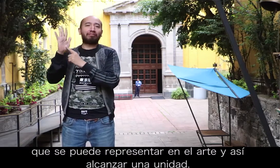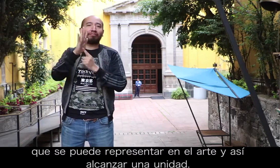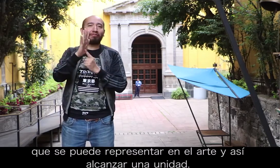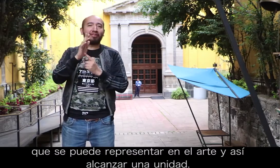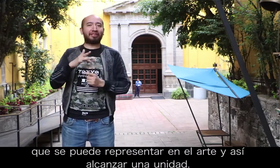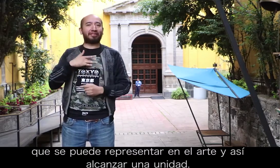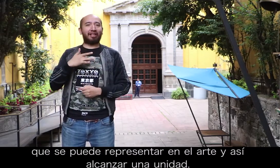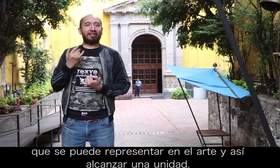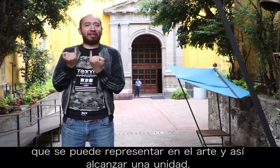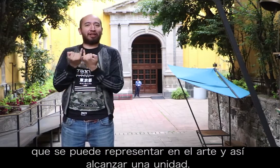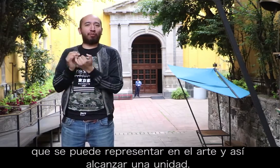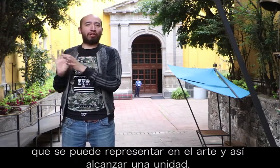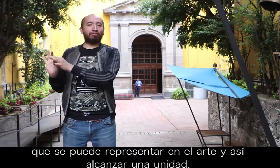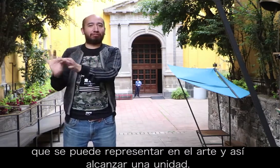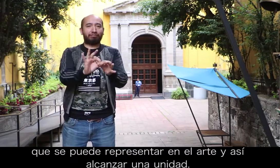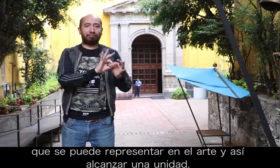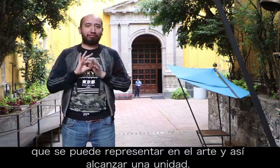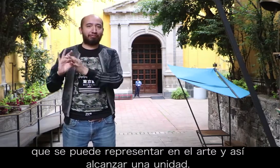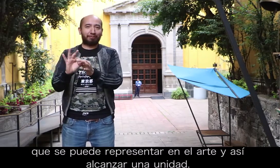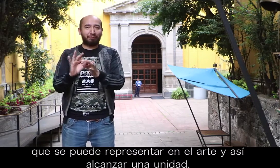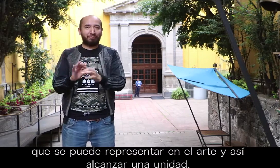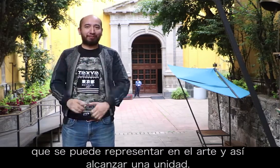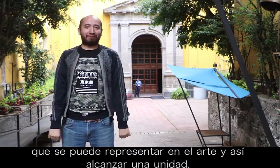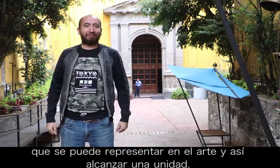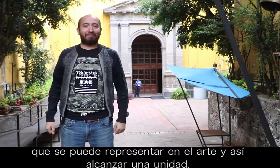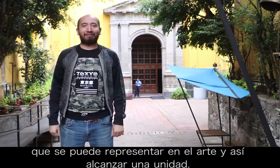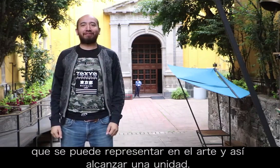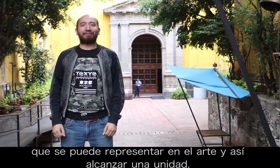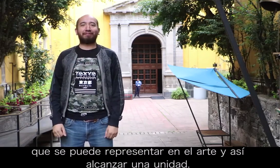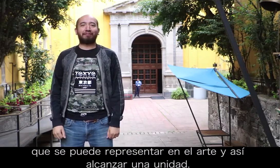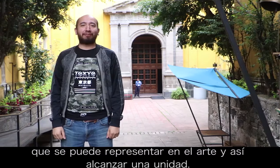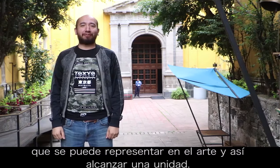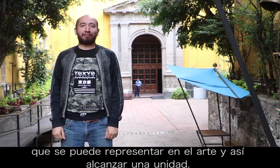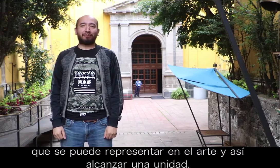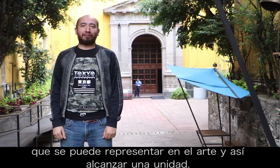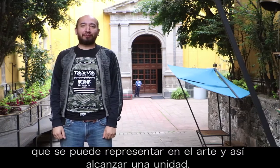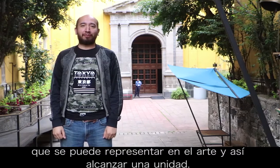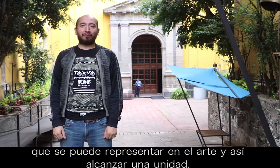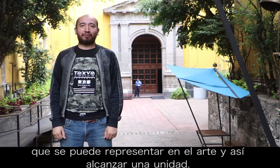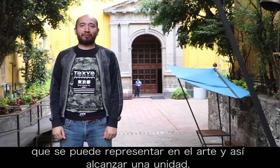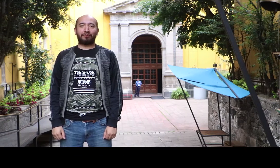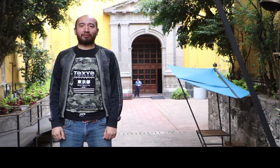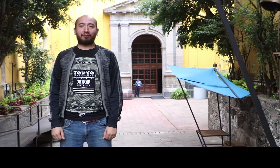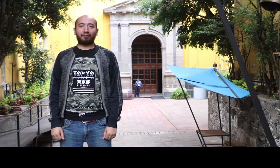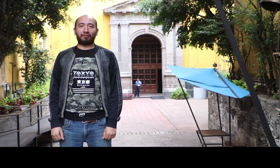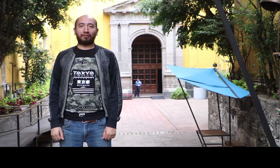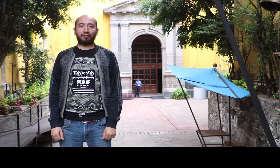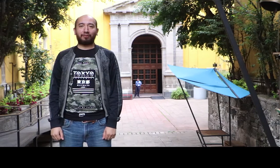puede representar en el arte y así alcanzar una unidad.